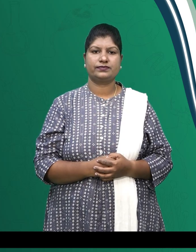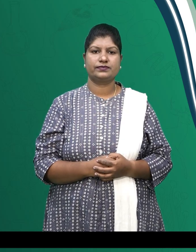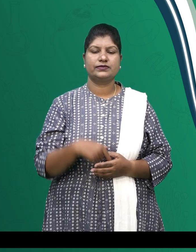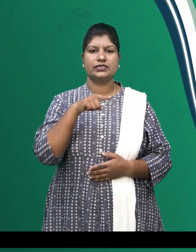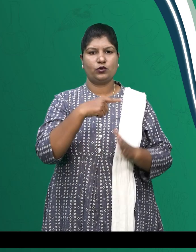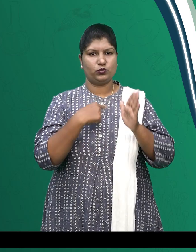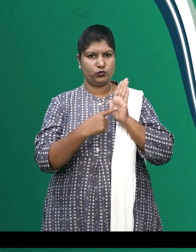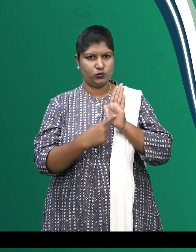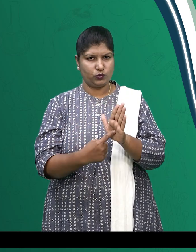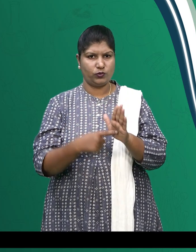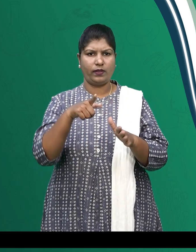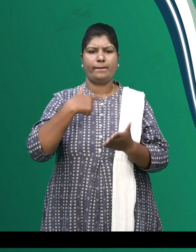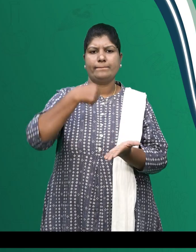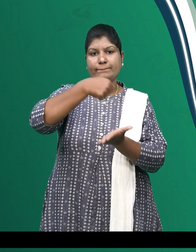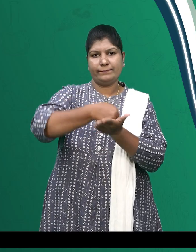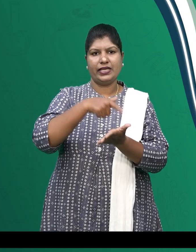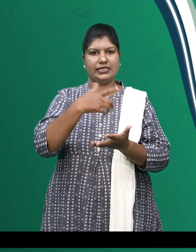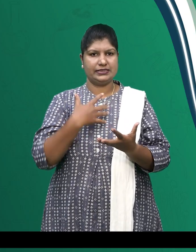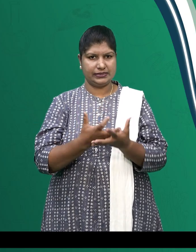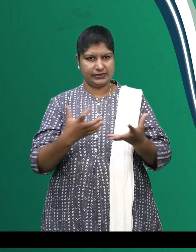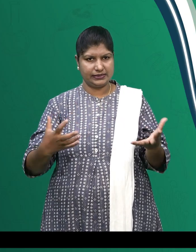वृद्धि और प्रजनन जैसे